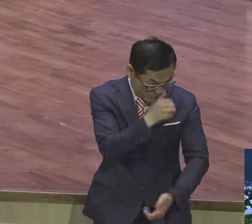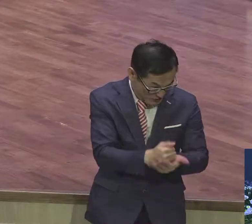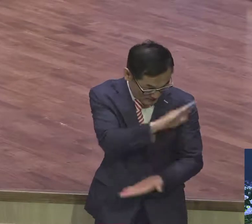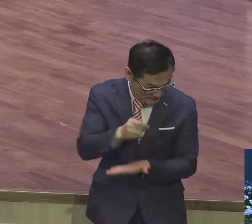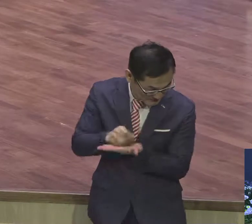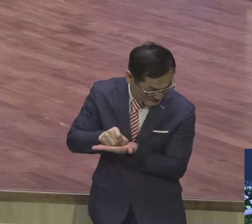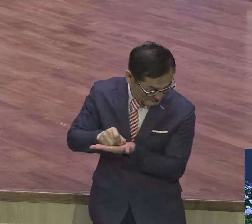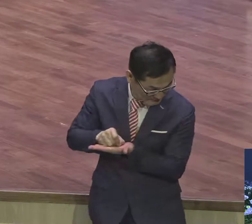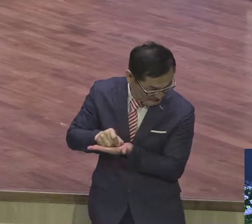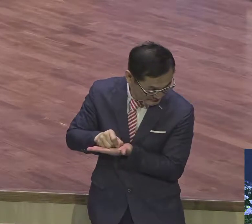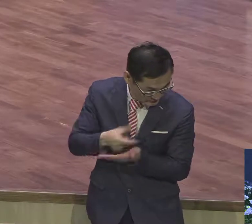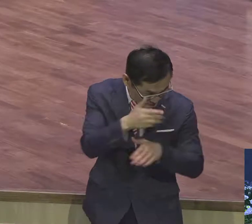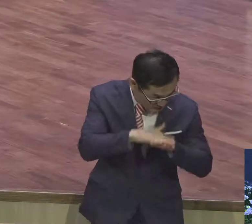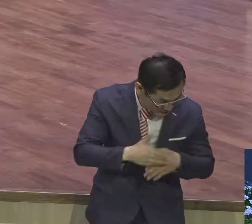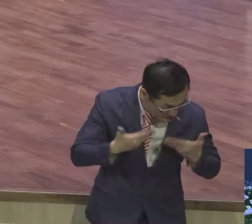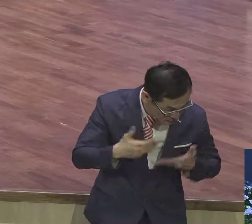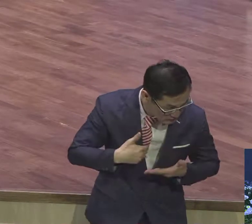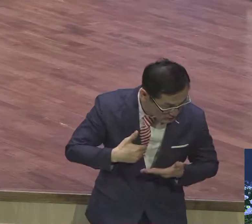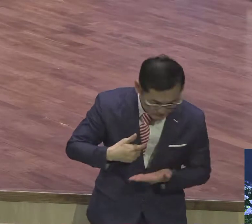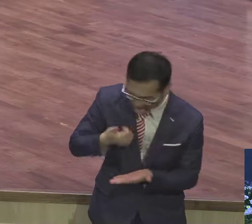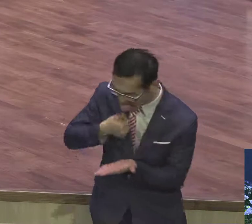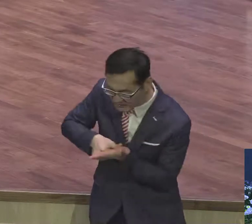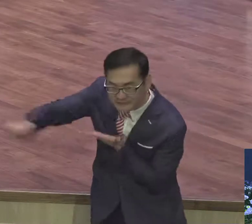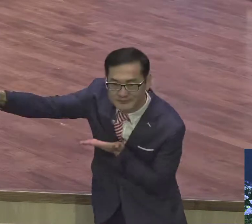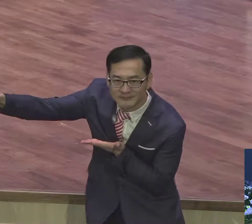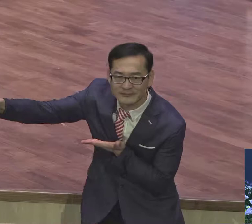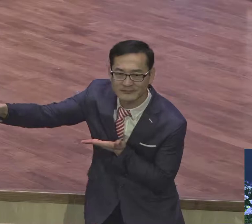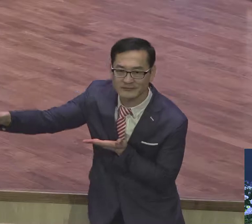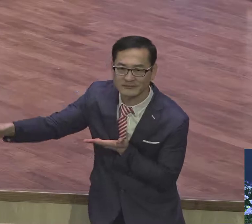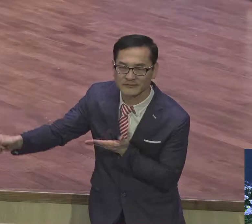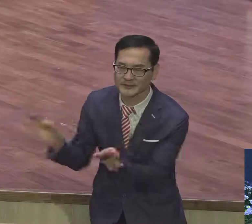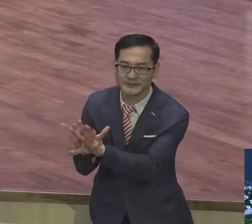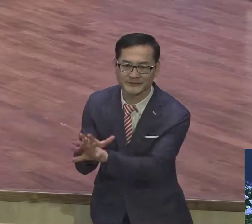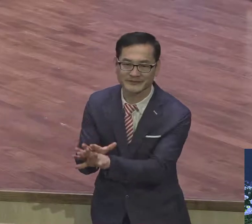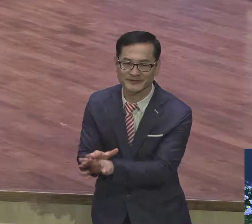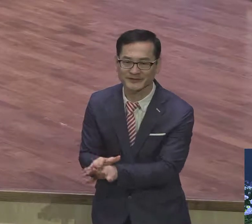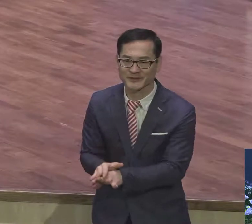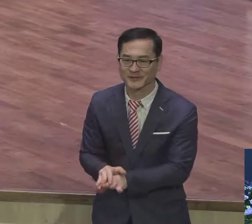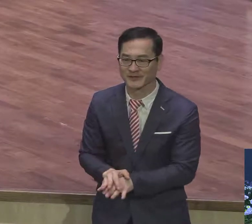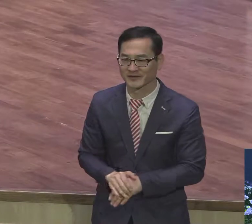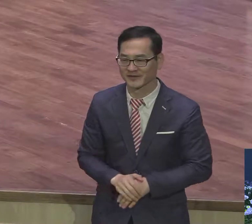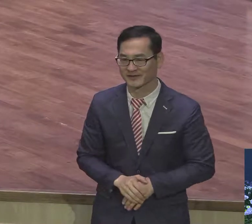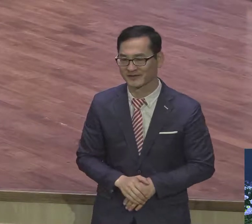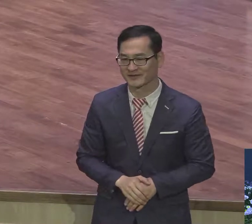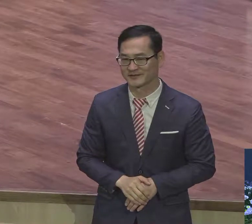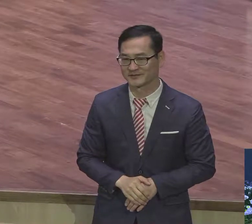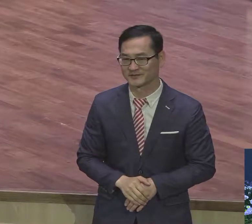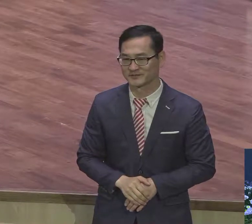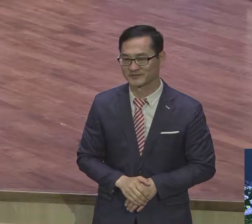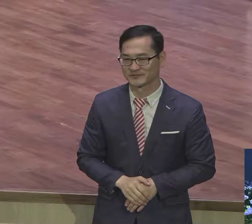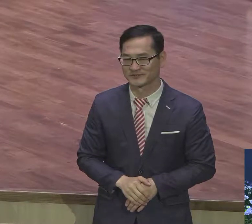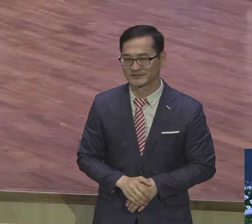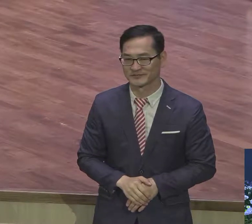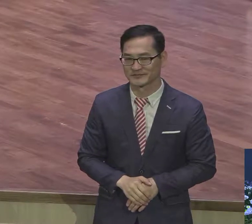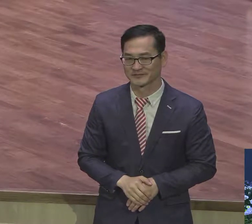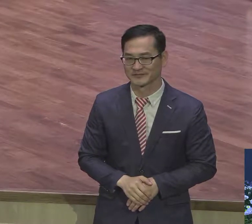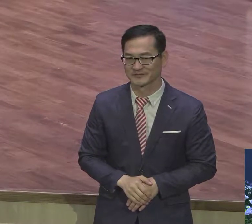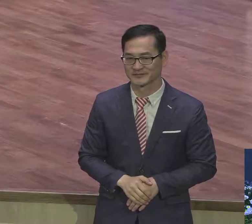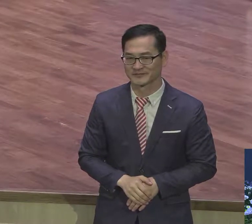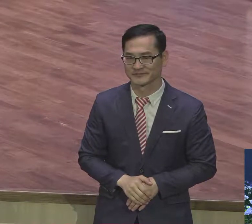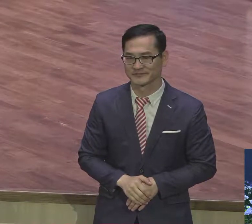그래서 성도는요. 저주라는 게 없어요. 하나님의 잔인한 천만 명이 다 저주해도 상관없어요.